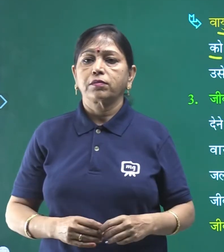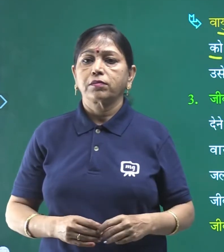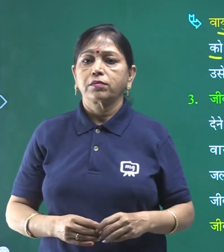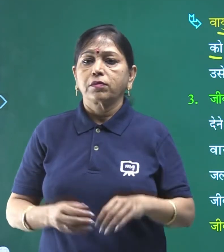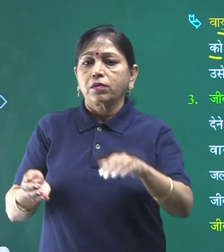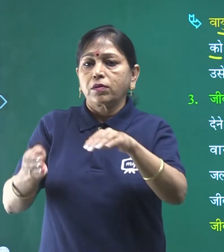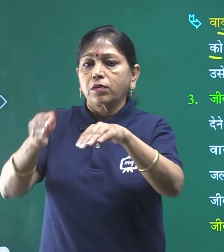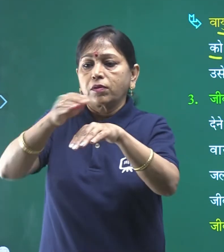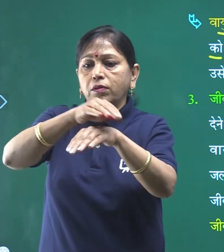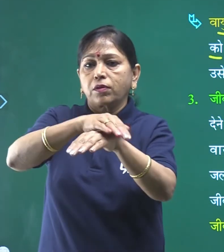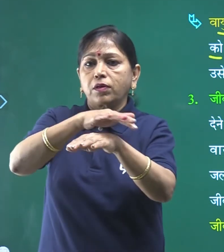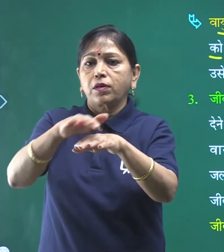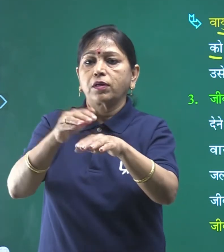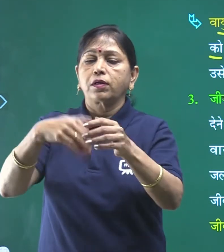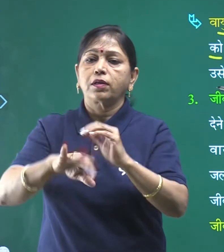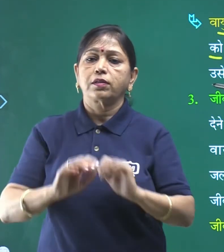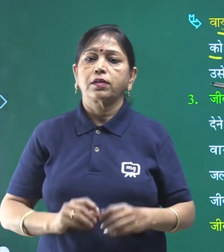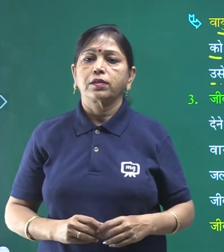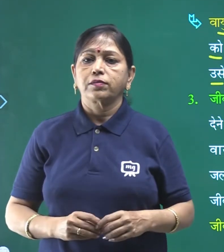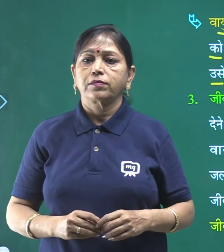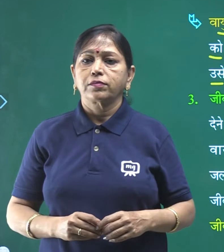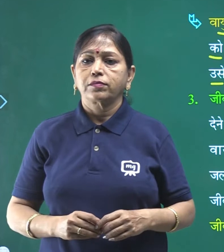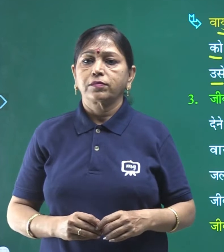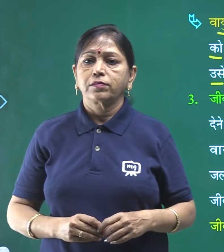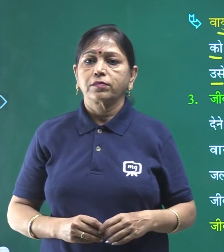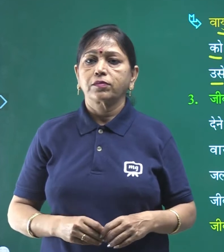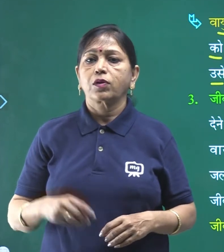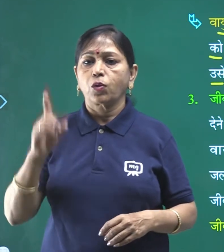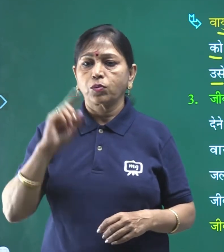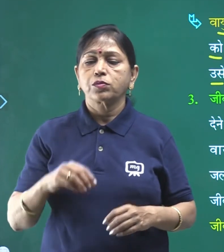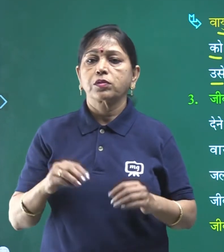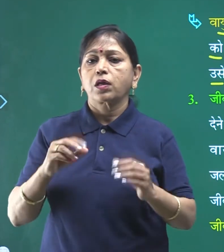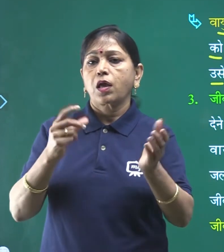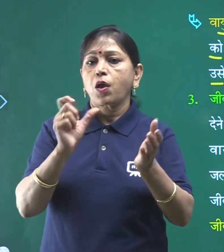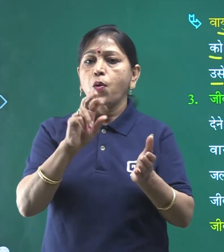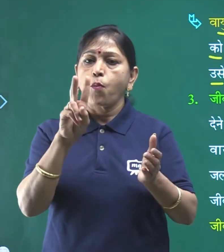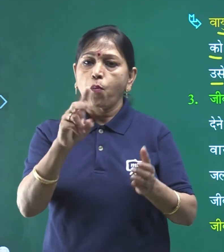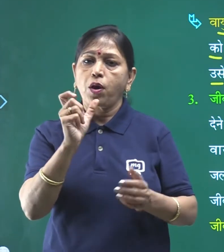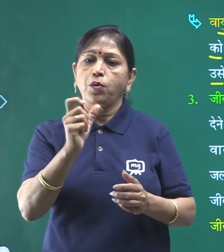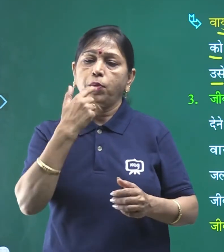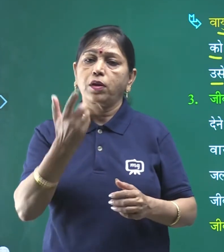इन द के रहती है कि उसे वायुमंडल कहते हैं